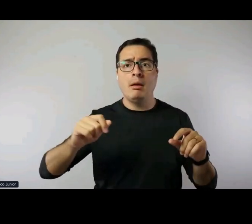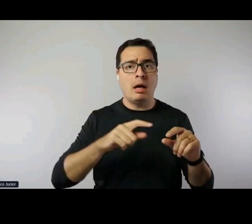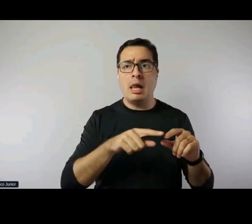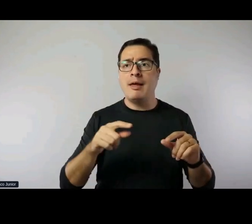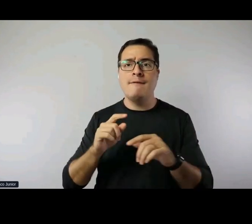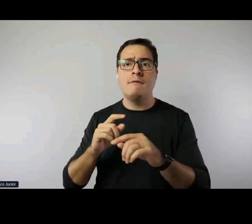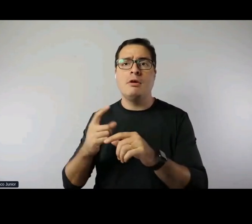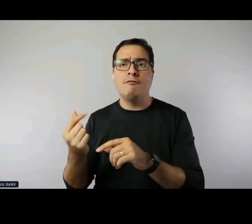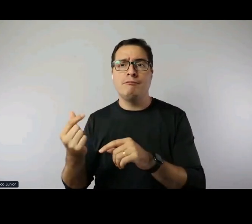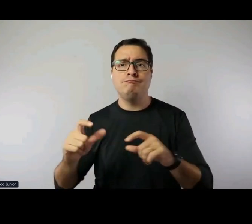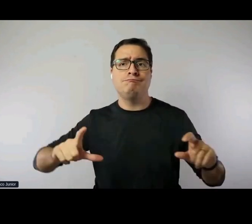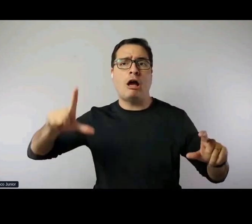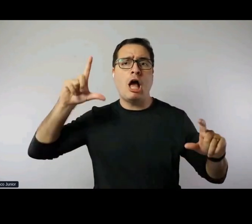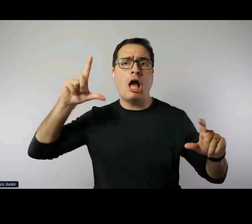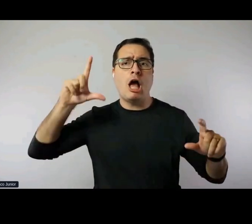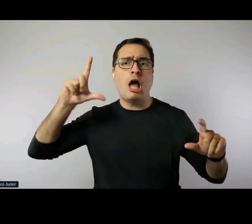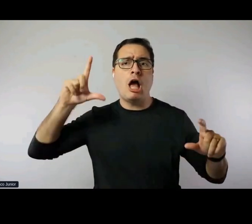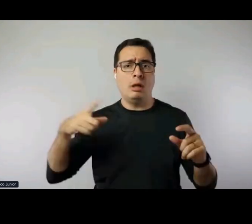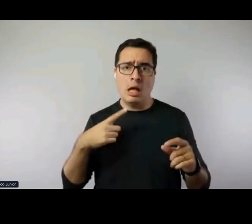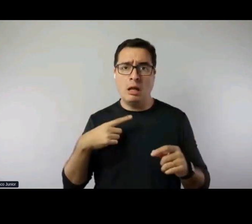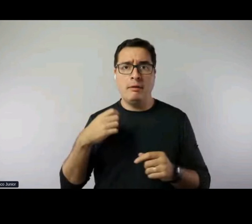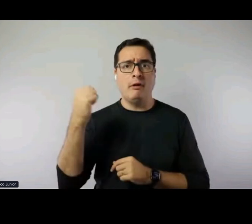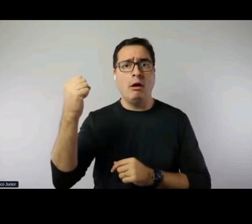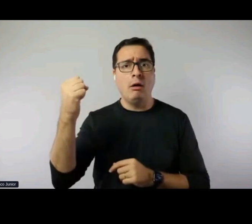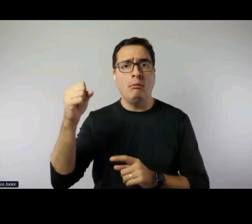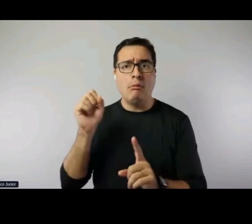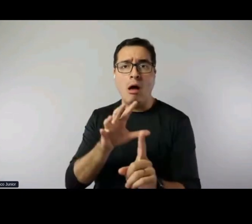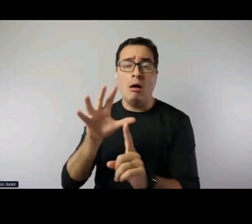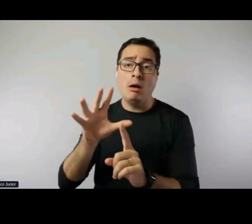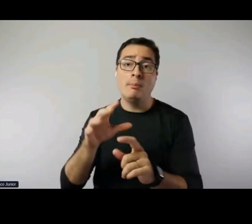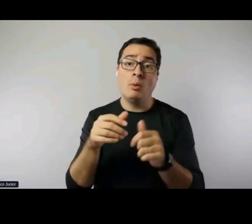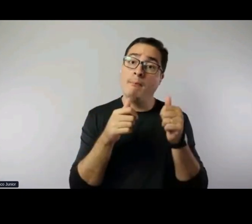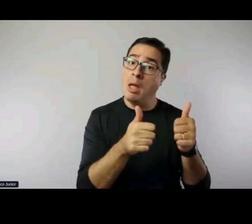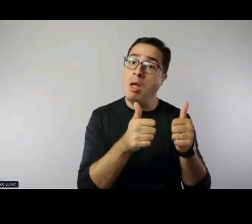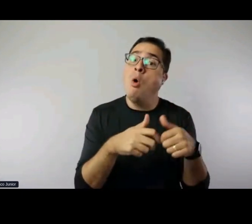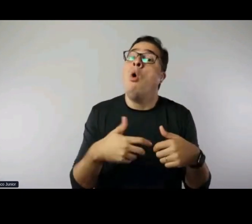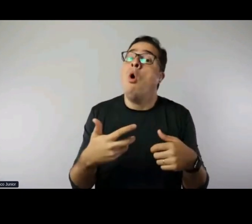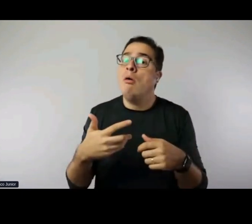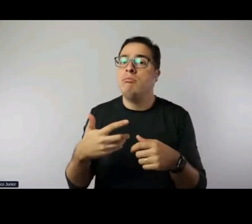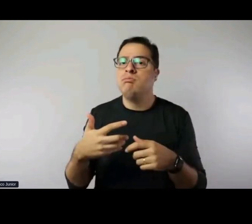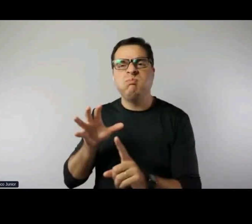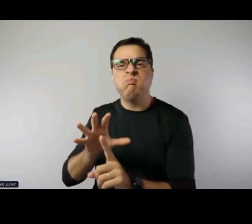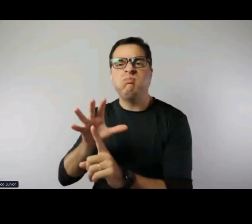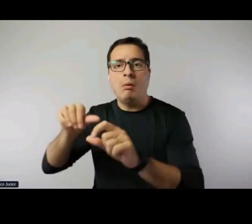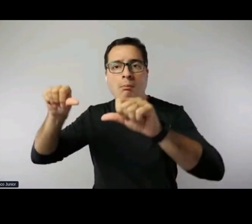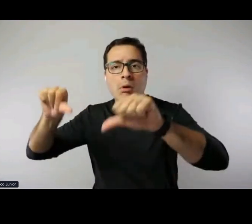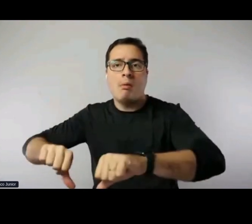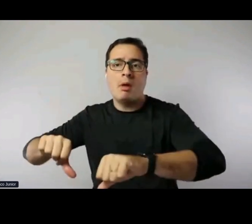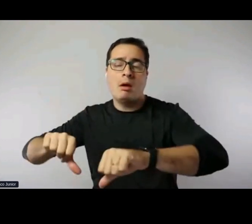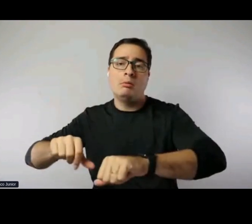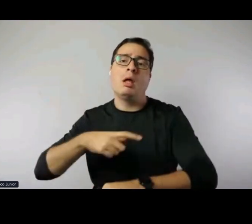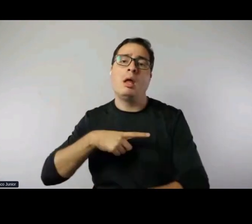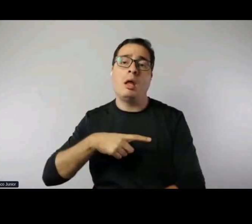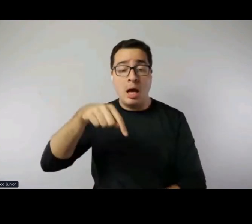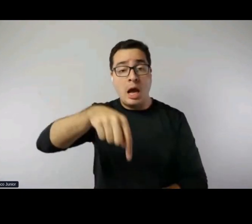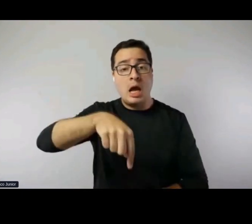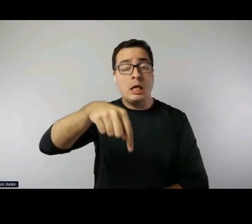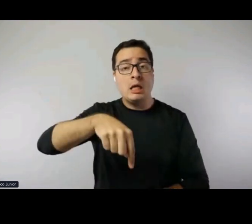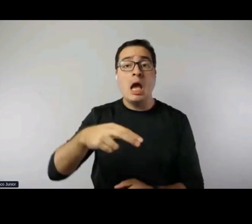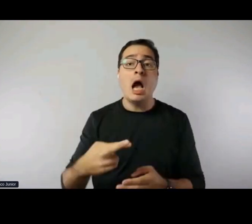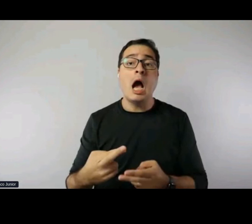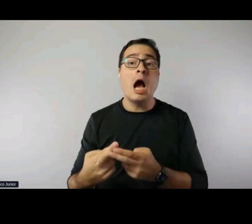é muito grande, para o bem e para o mal. Então, a gente está trazendo aqui a